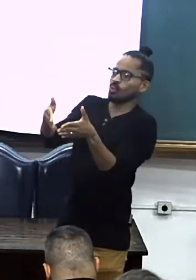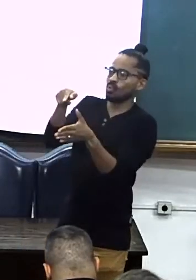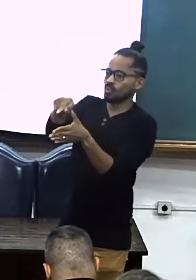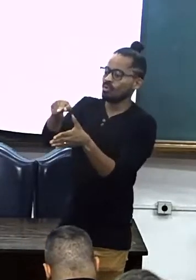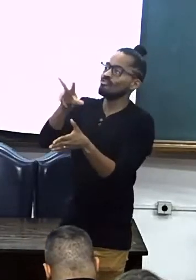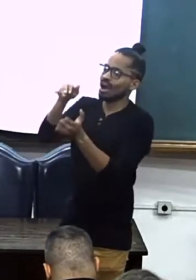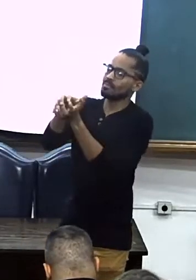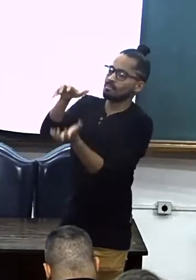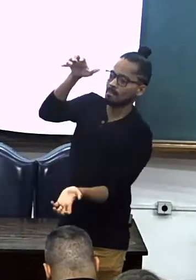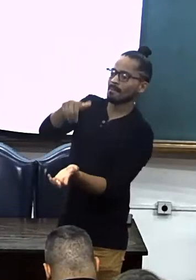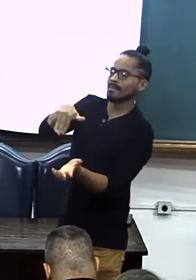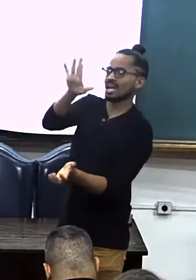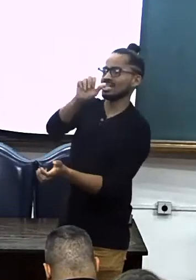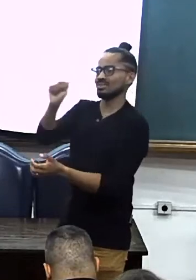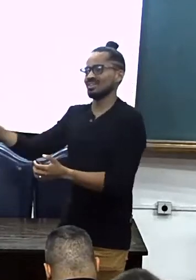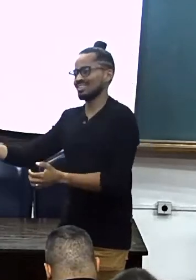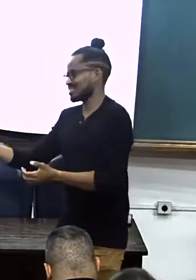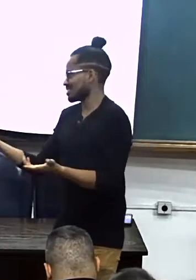the cat